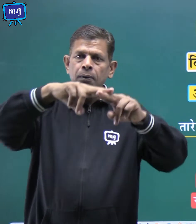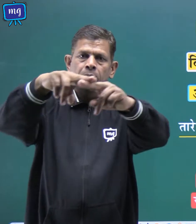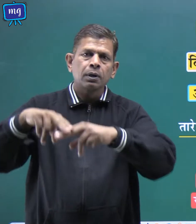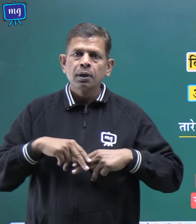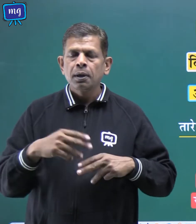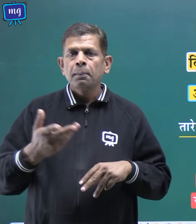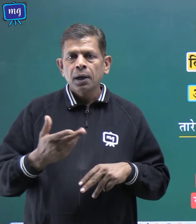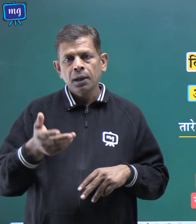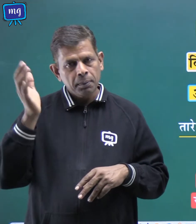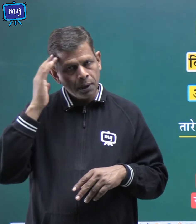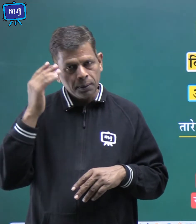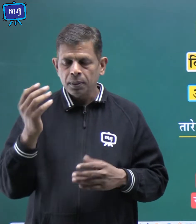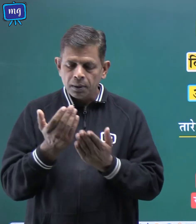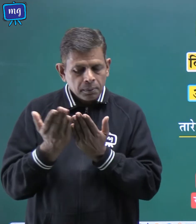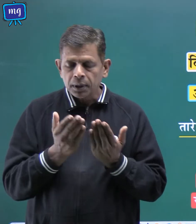अध्ययन करेंगे।